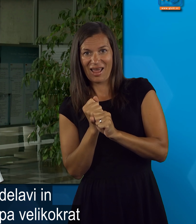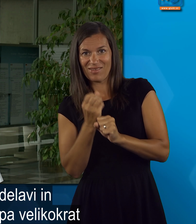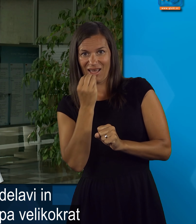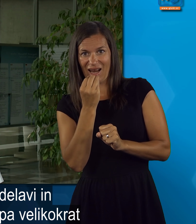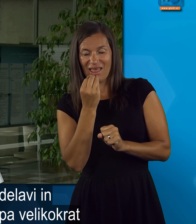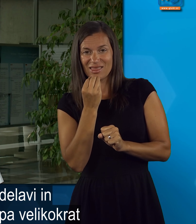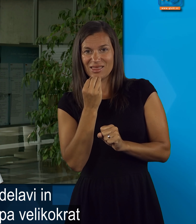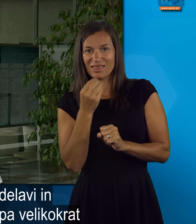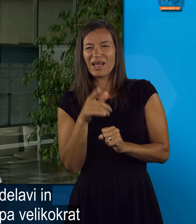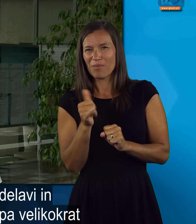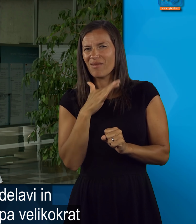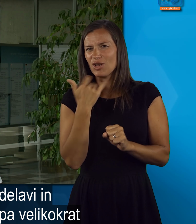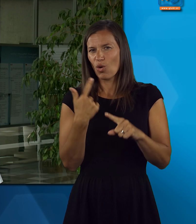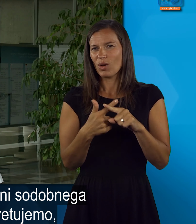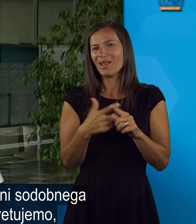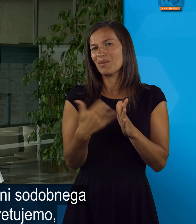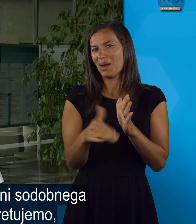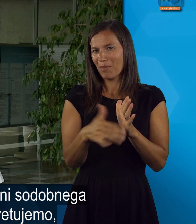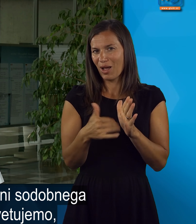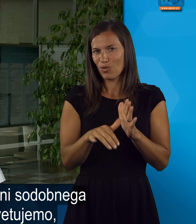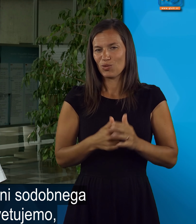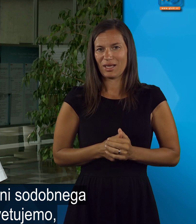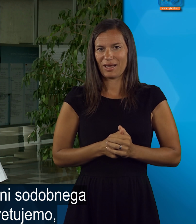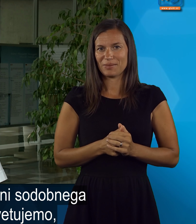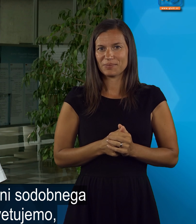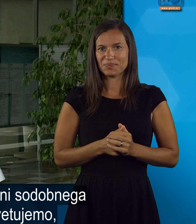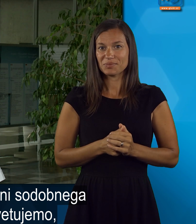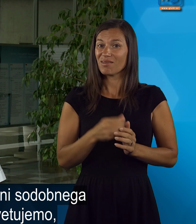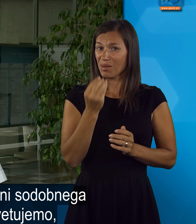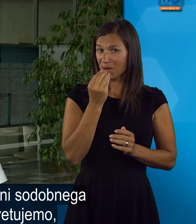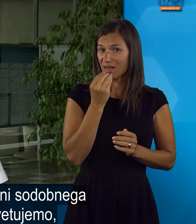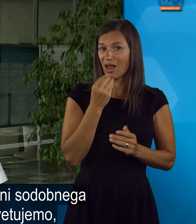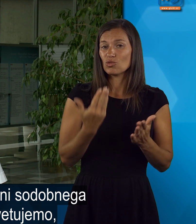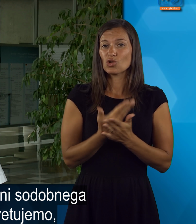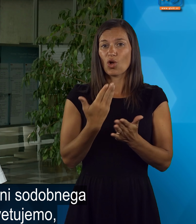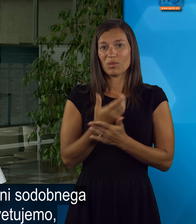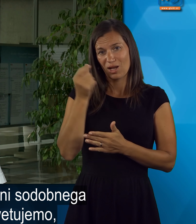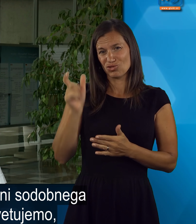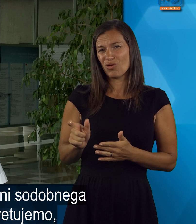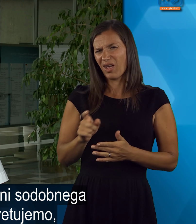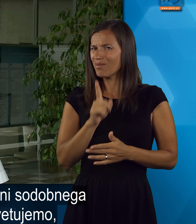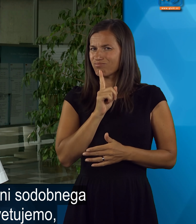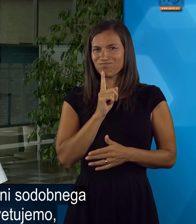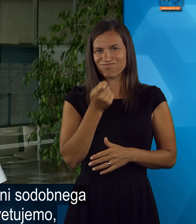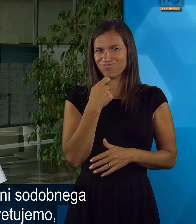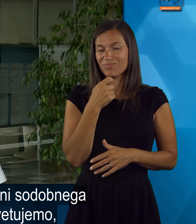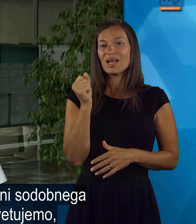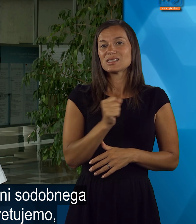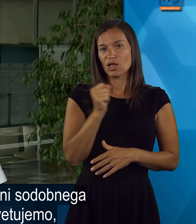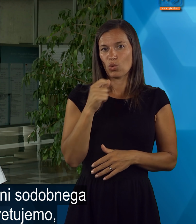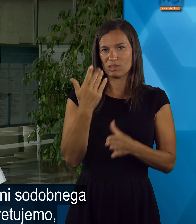ga pa velikokrat primanjkuje v prehrani sodobnega človeka,